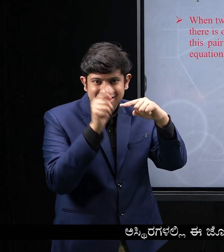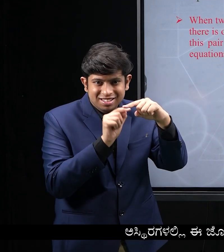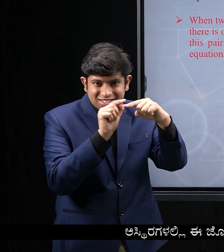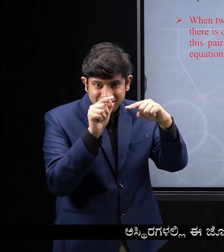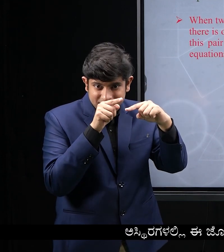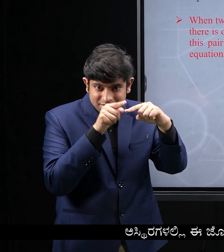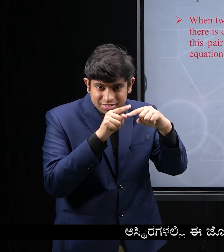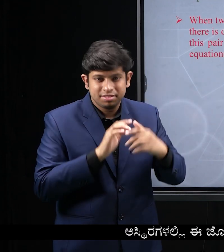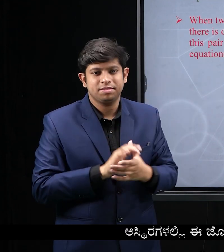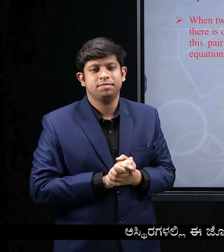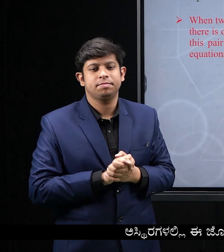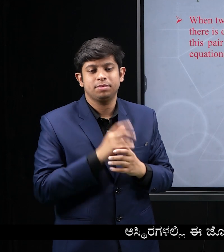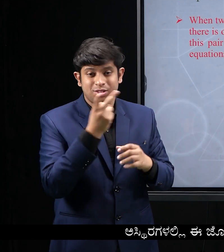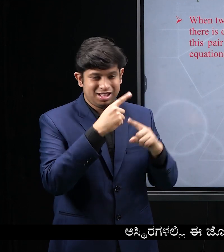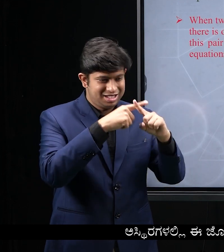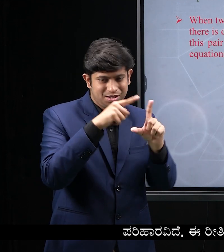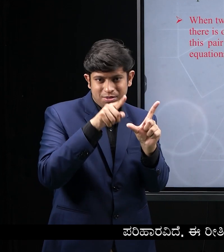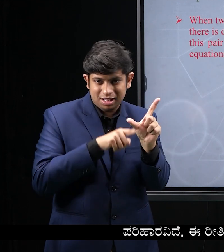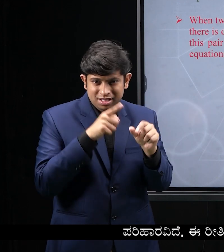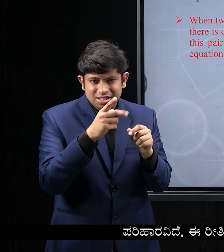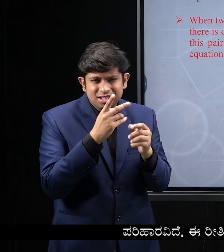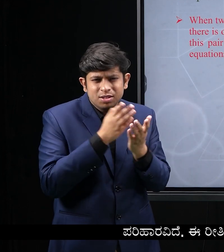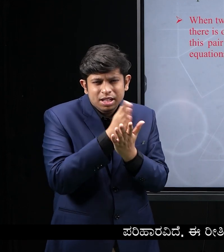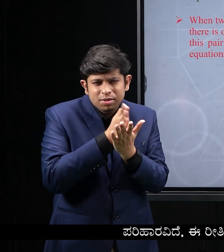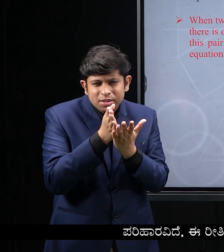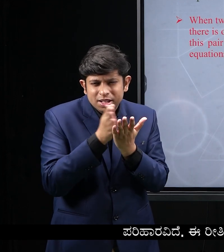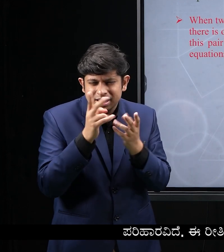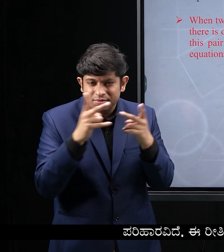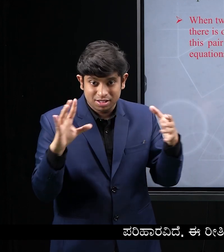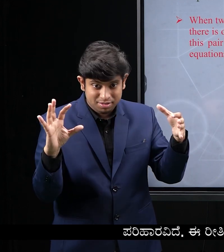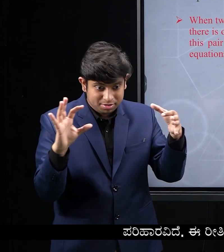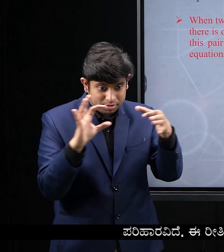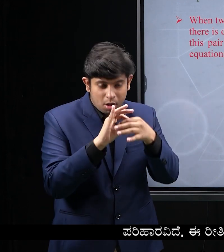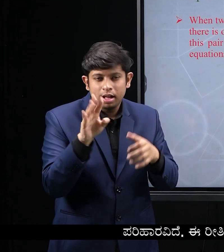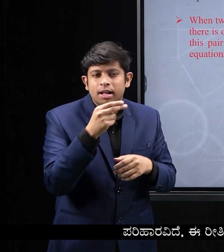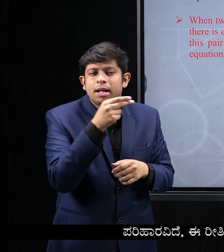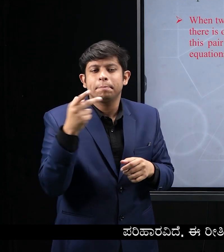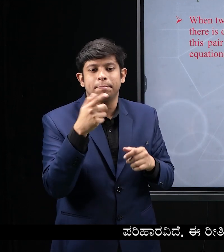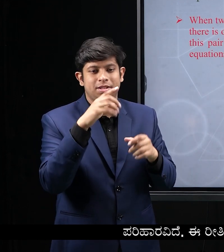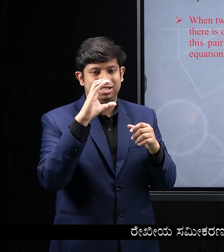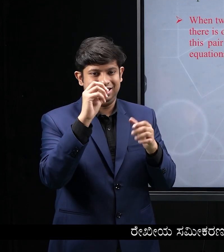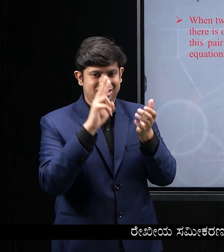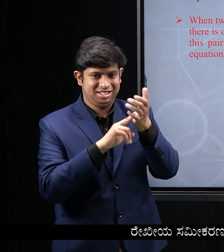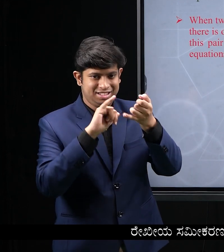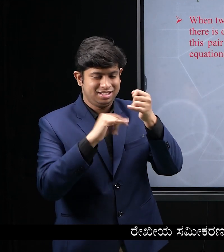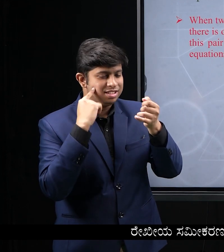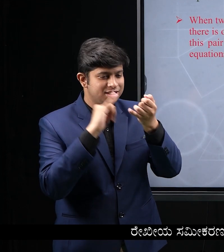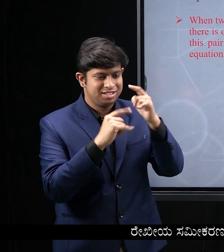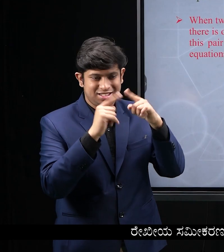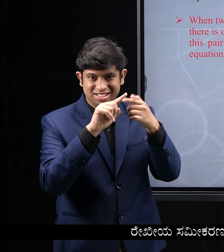ಸಮೀಕರಣಕ್ಕೆ ಒಂದು ಅನನ್ಯ ಪರಿಹಾರವಿದೆ. ಈ ರೀತಿಯ ರೇಖೀಯ ಸಮೀಕರಣದ ಜೋಡಿಯನ್ನು ರೇಖೀಯ ಸಮೀಕರಣದ ಸ್ಥಿರ